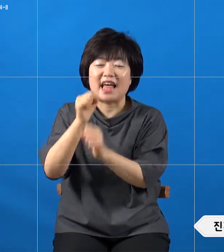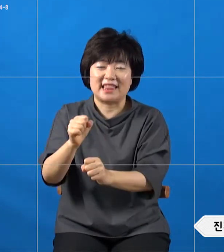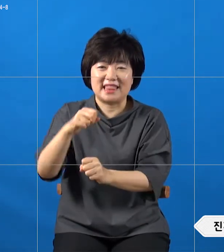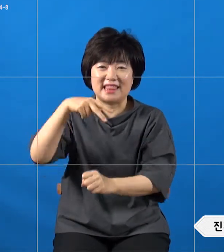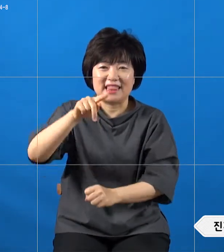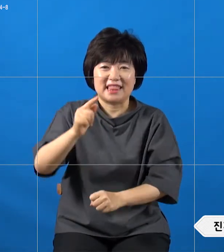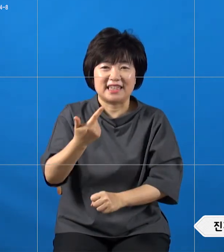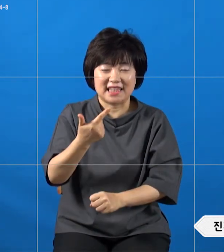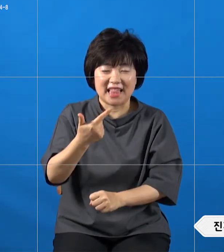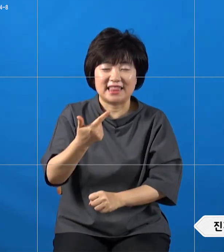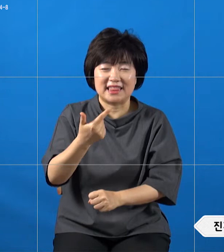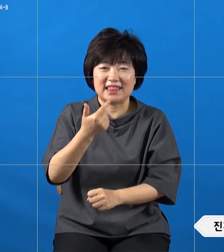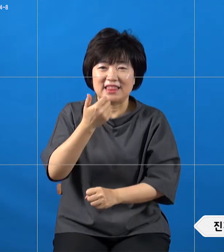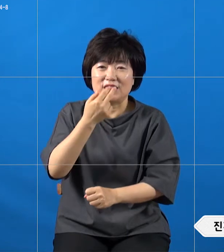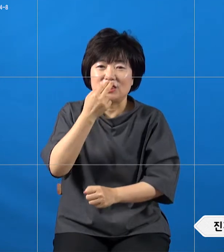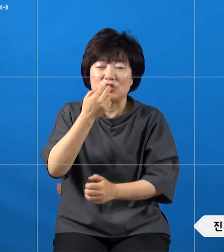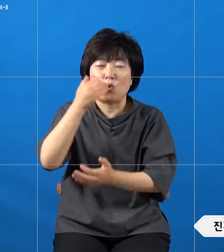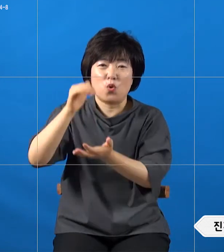돌이신 예수께.